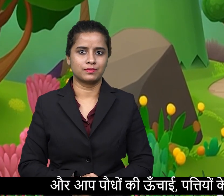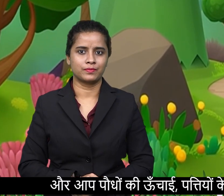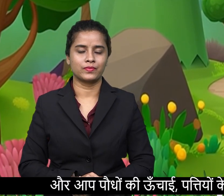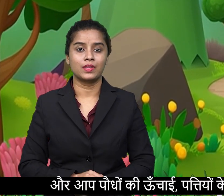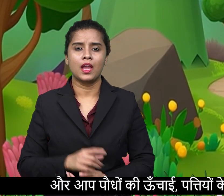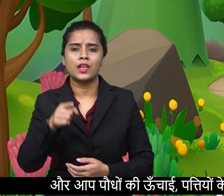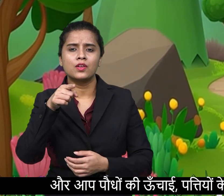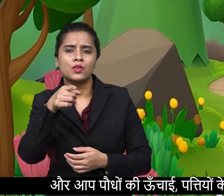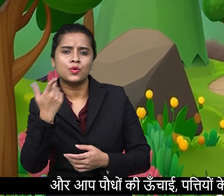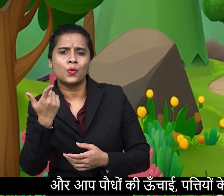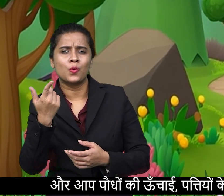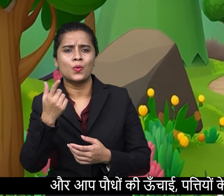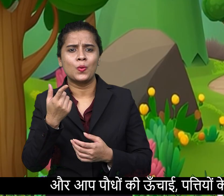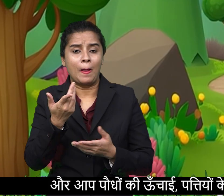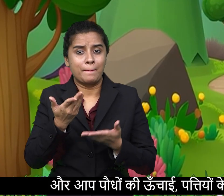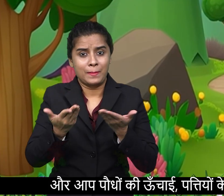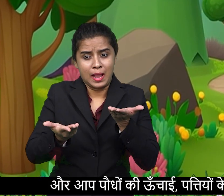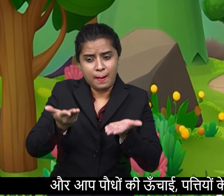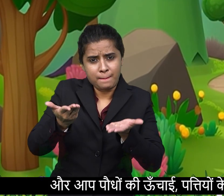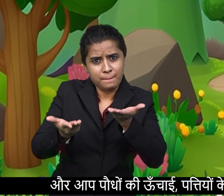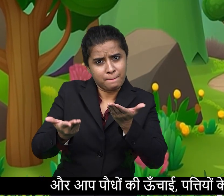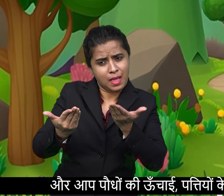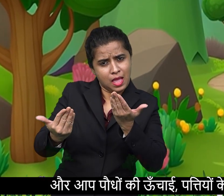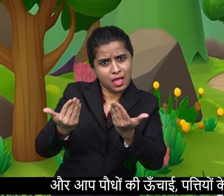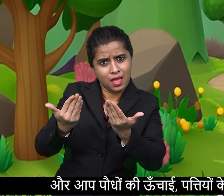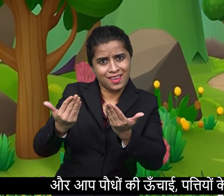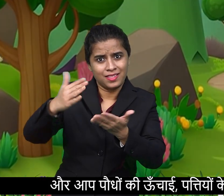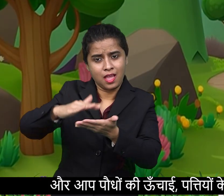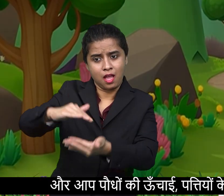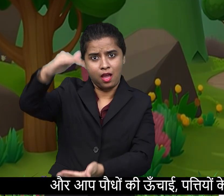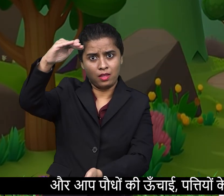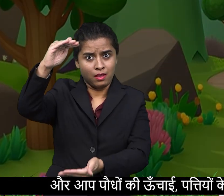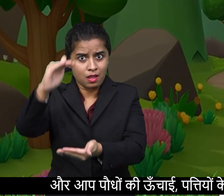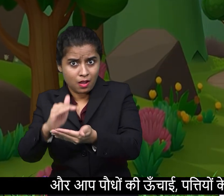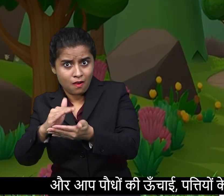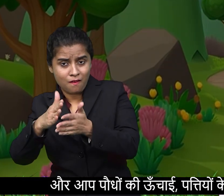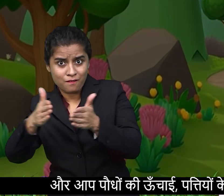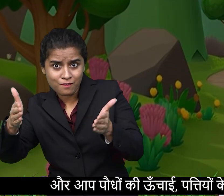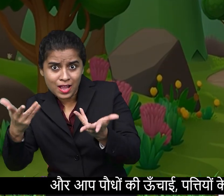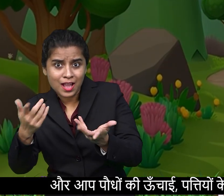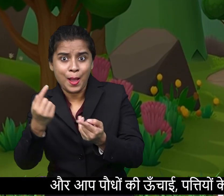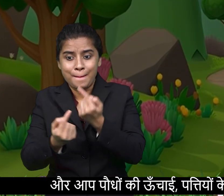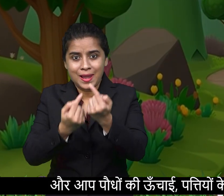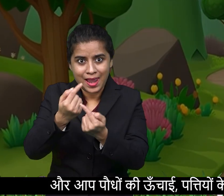और आप पौधों की ऊंचाई, पत्तियों के आकार, फूल और रंगों की तुलना कर सकते थे।